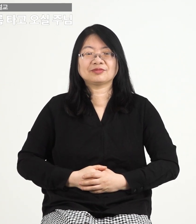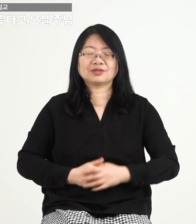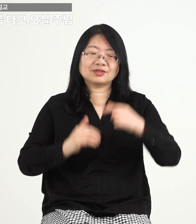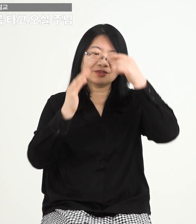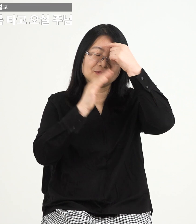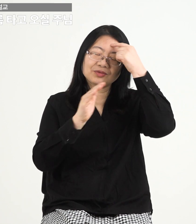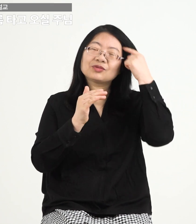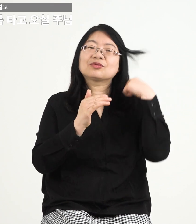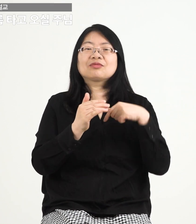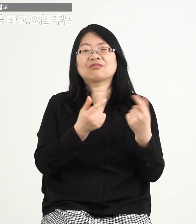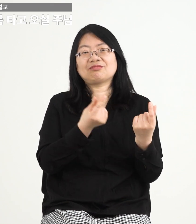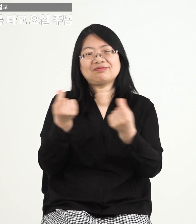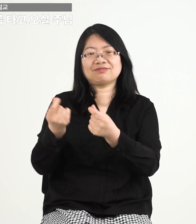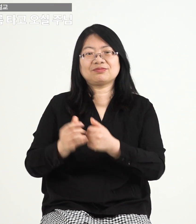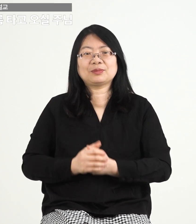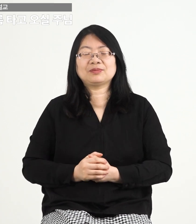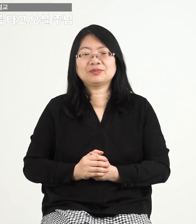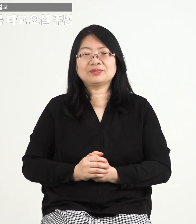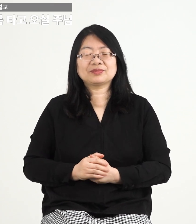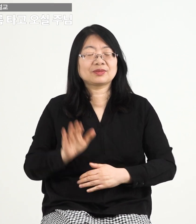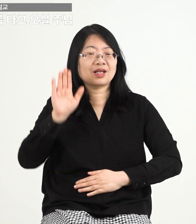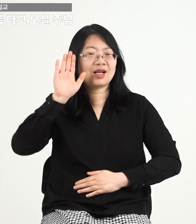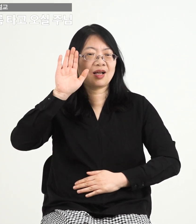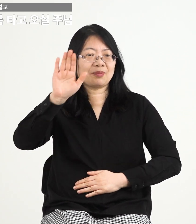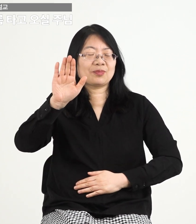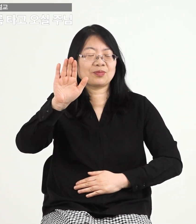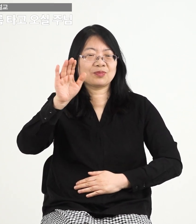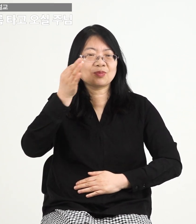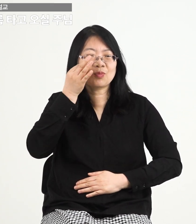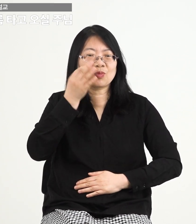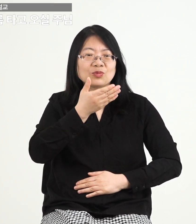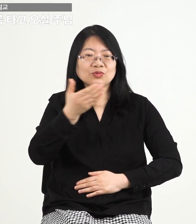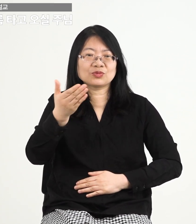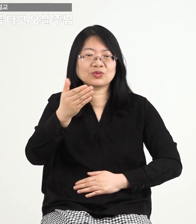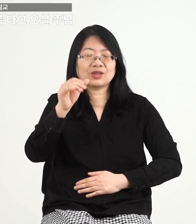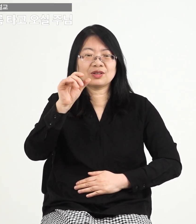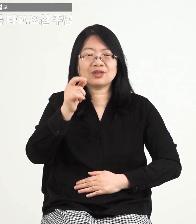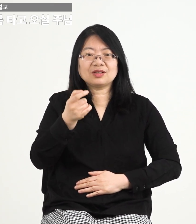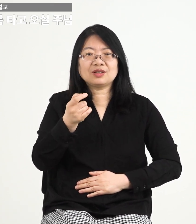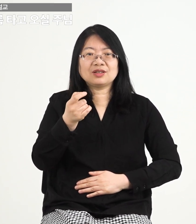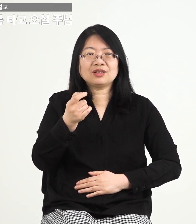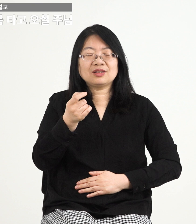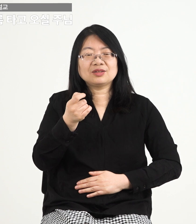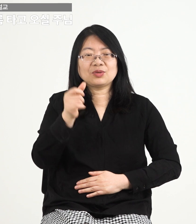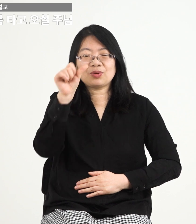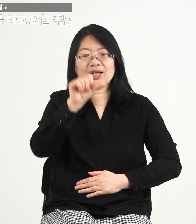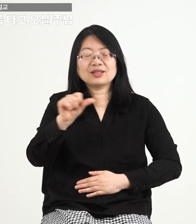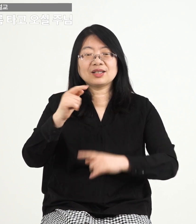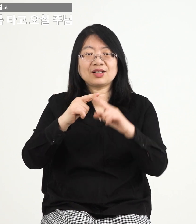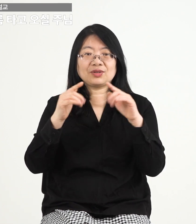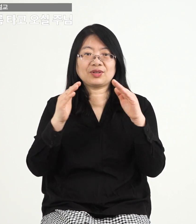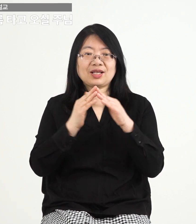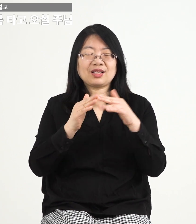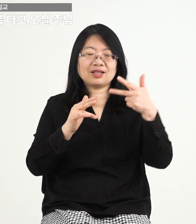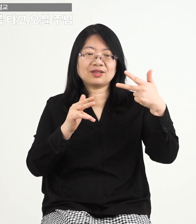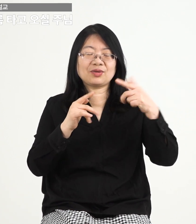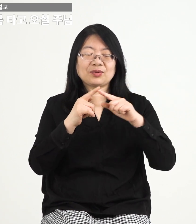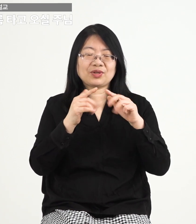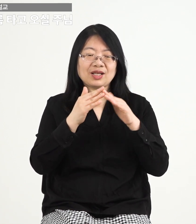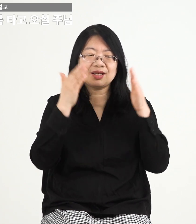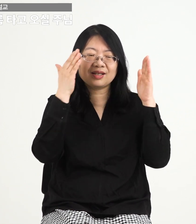성도들도 마찬가지예요. 앞으로 전개될 소아시아 교회 7교회를 향한 이